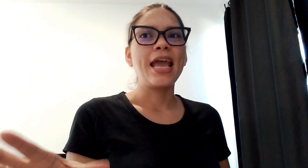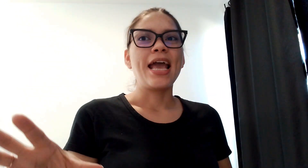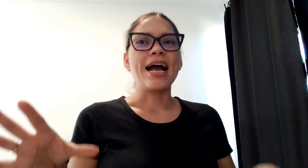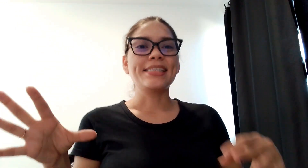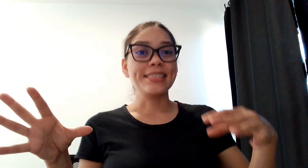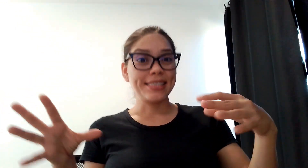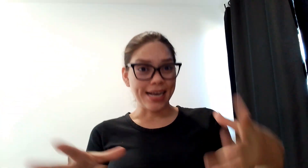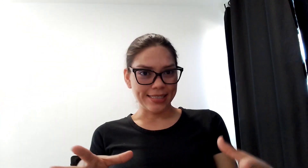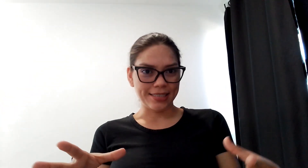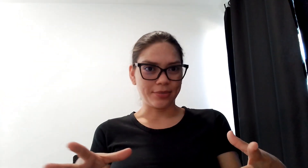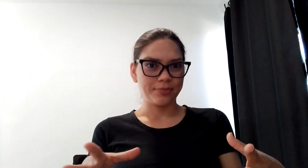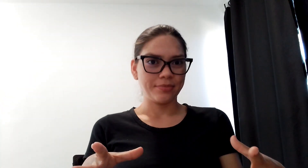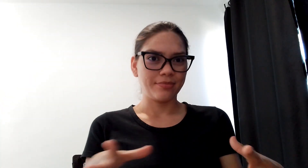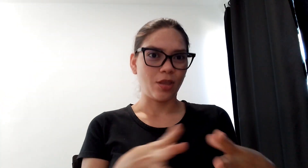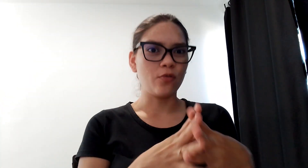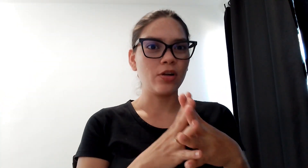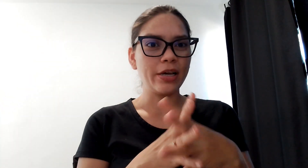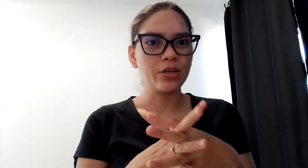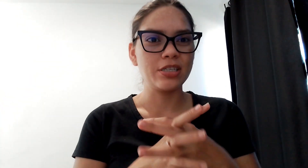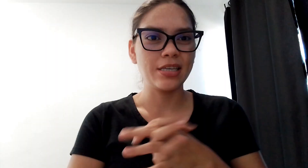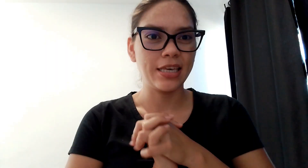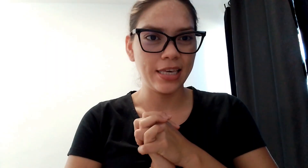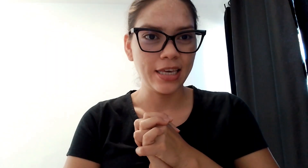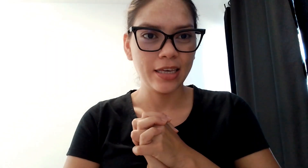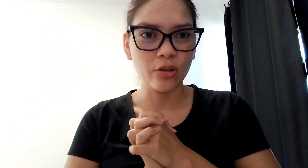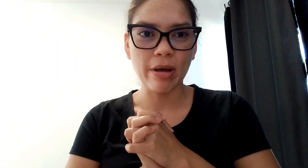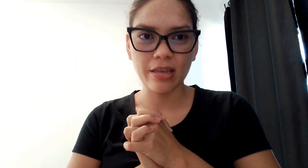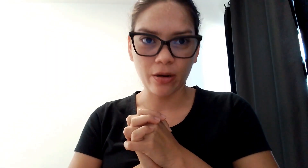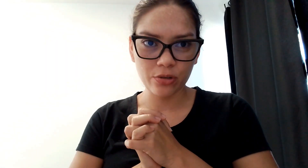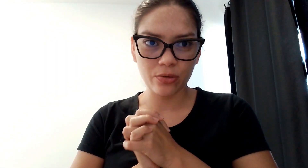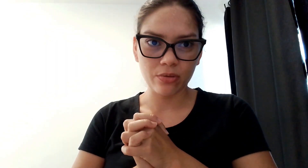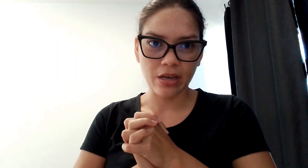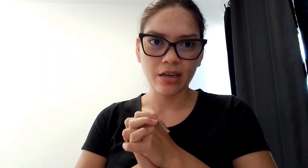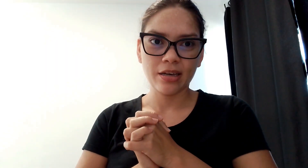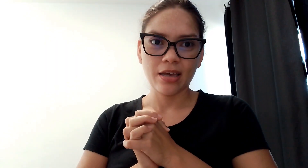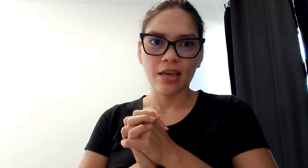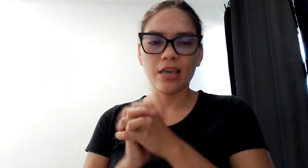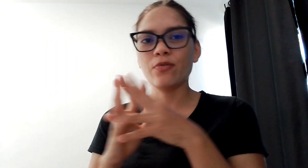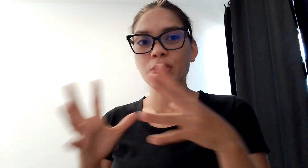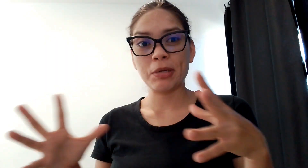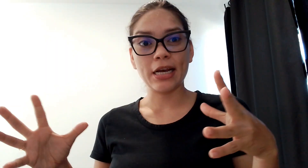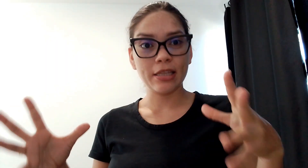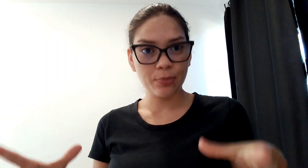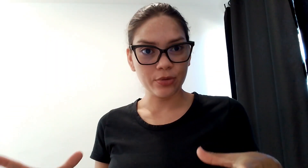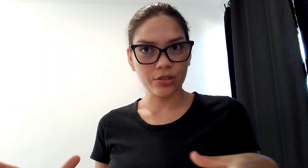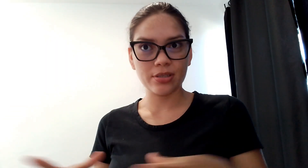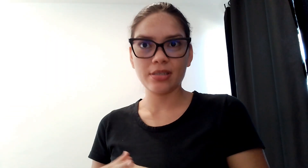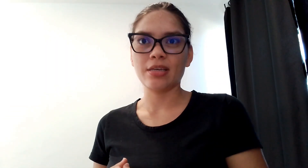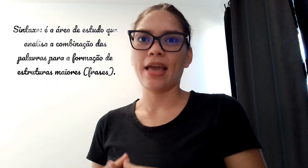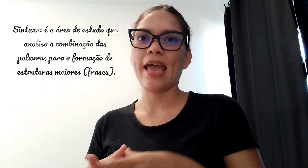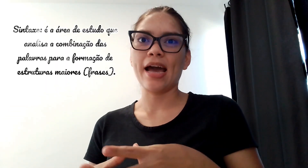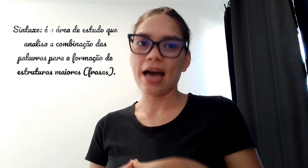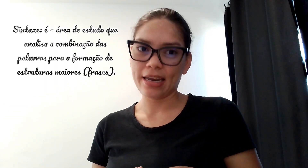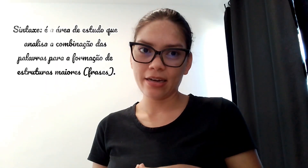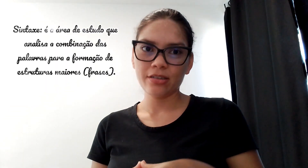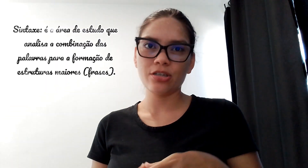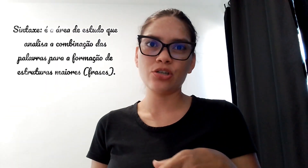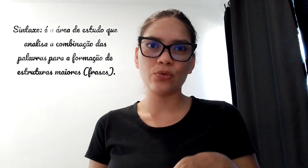A sintase, eu vou ler o que diz aqui no material de estudo, tá? E eu vou explicar depois. Diz assim, é a área de estudo